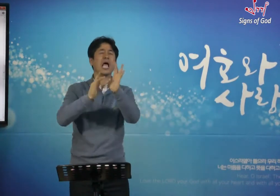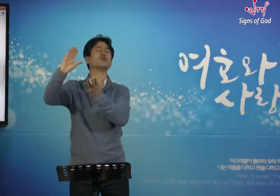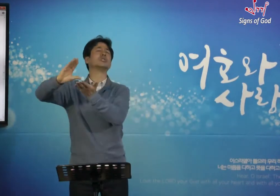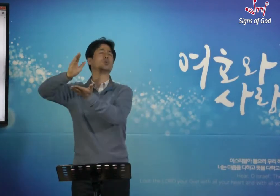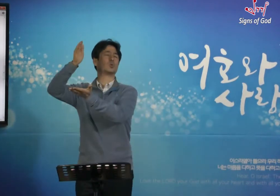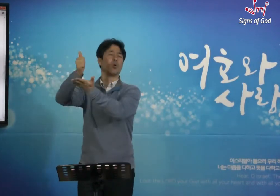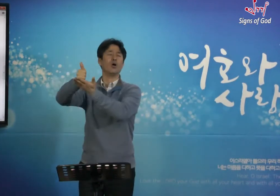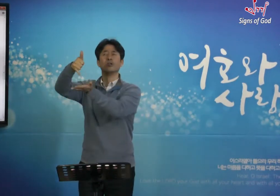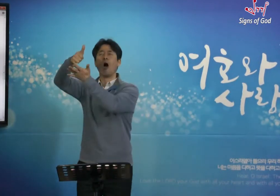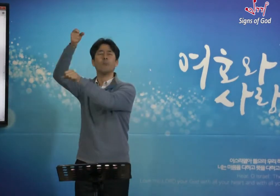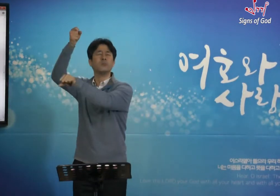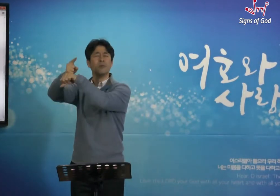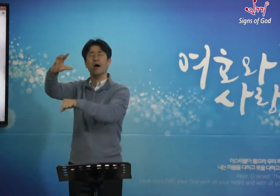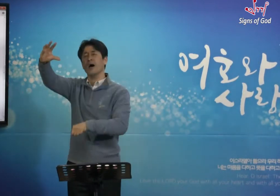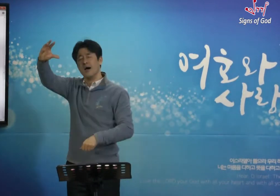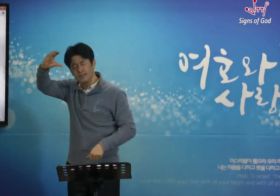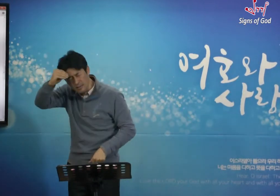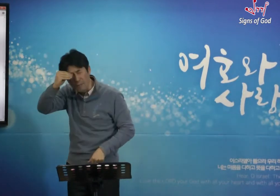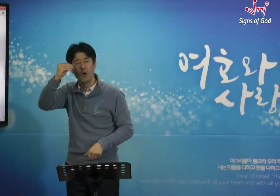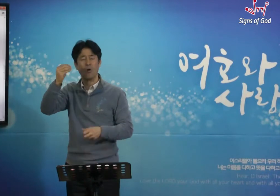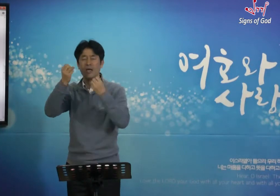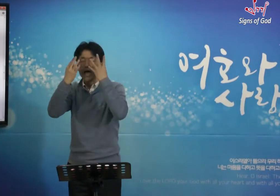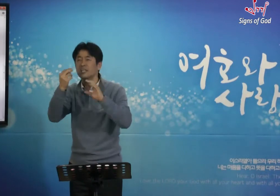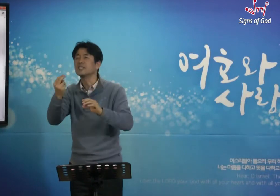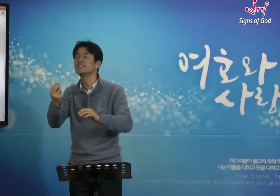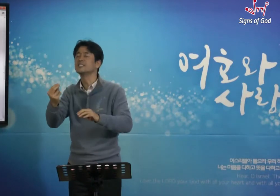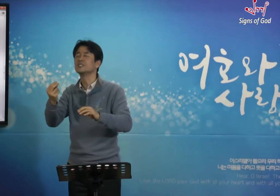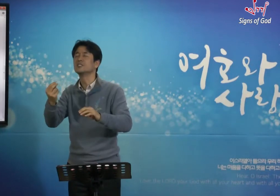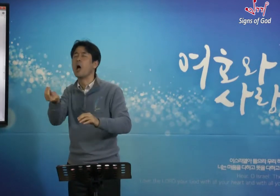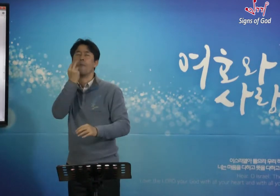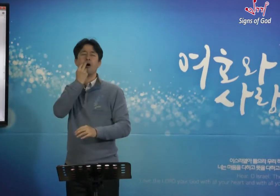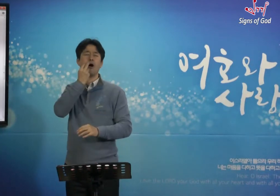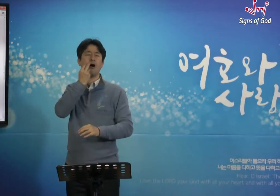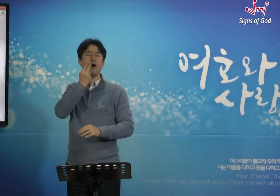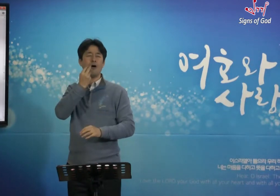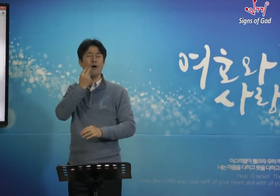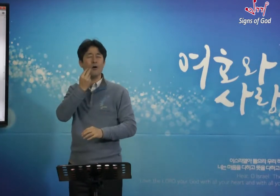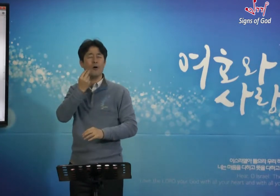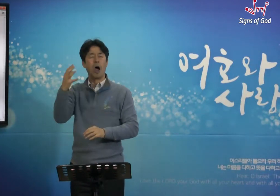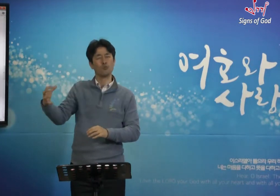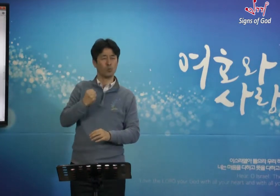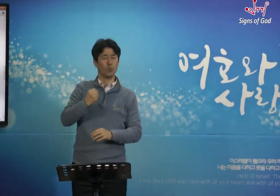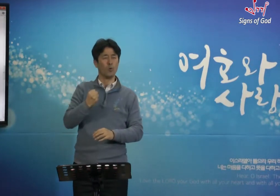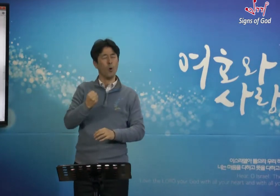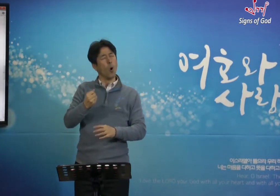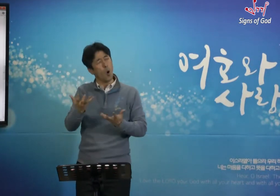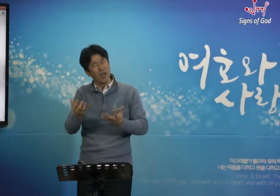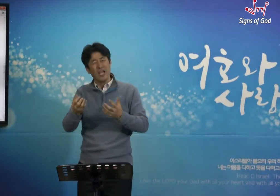바랍니다. 어디에서든지 예수 그리스도의 성품을 담고 예수 그리스도의 생명으로